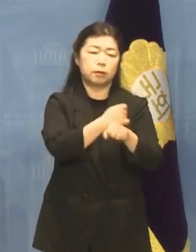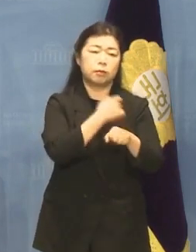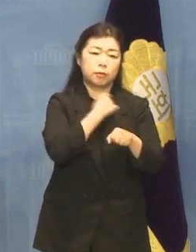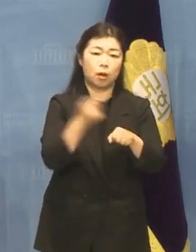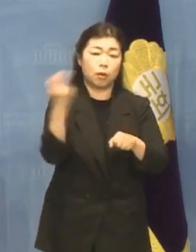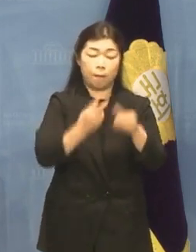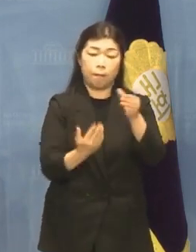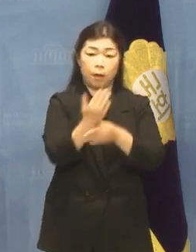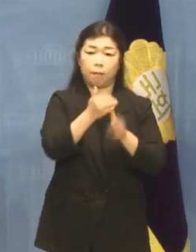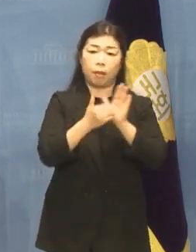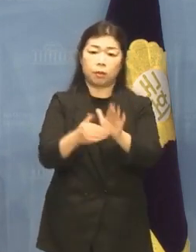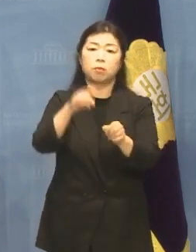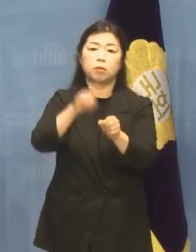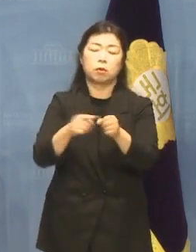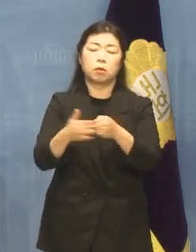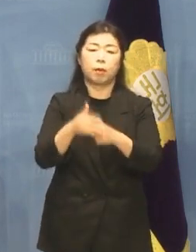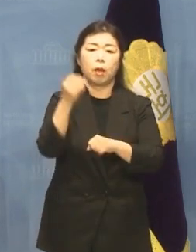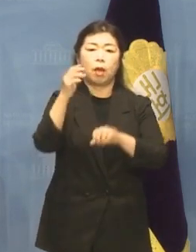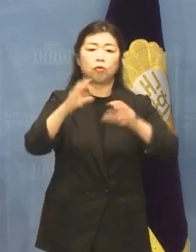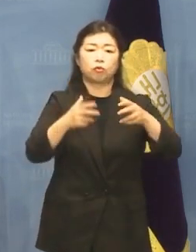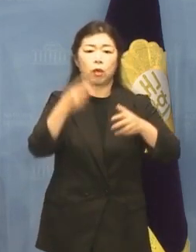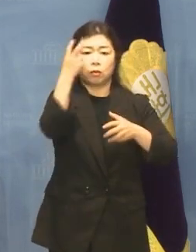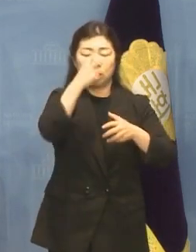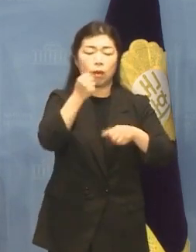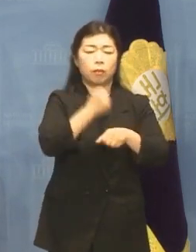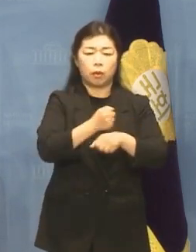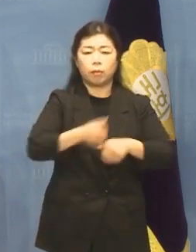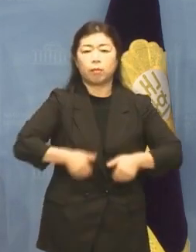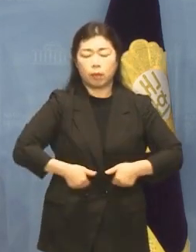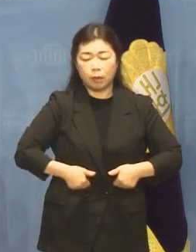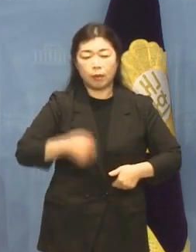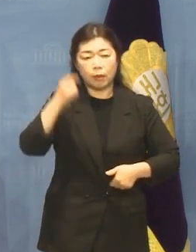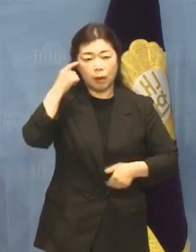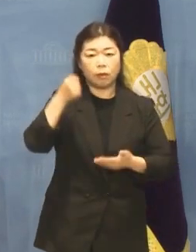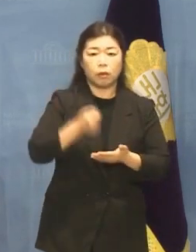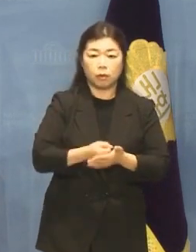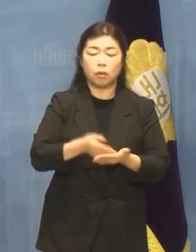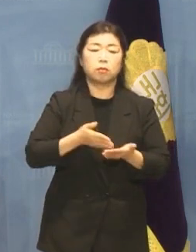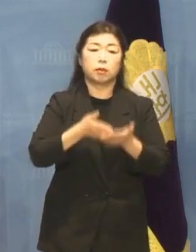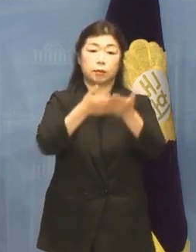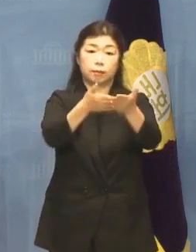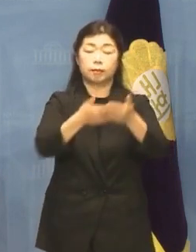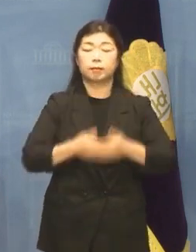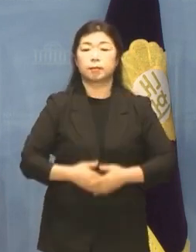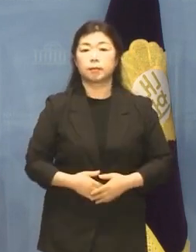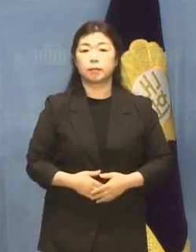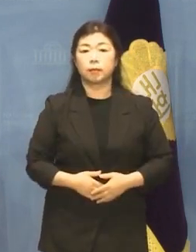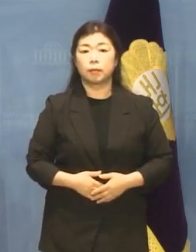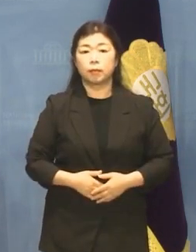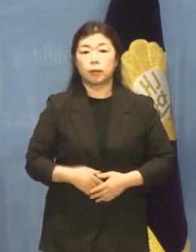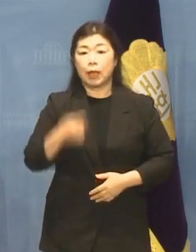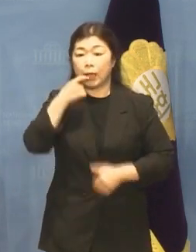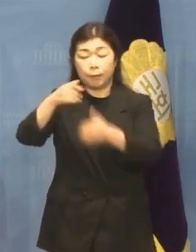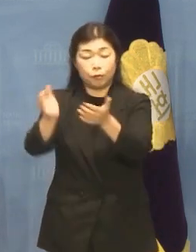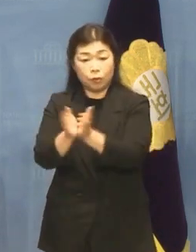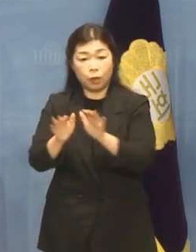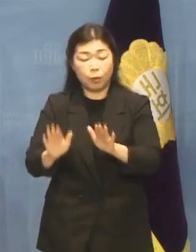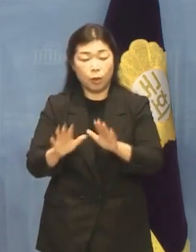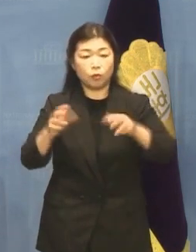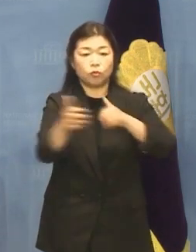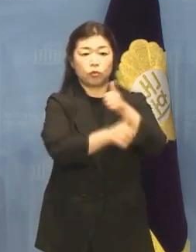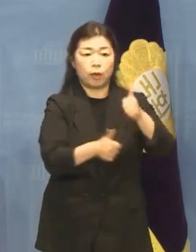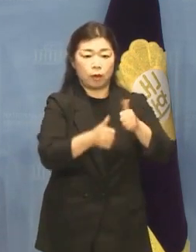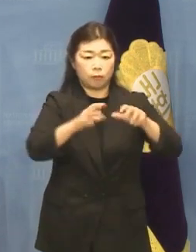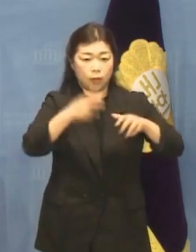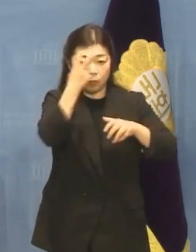위하여 헌법기관인 국회의 국정조사가 필요하다고 판단하고 이를 요구합니다. 민주당은 이번 국회